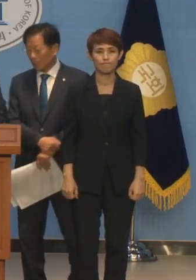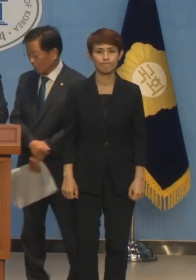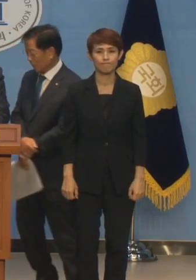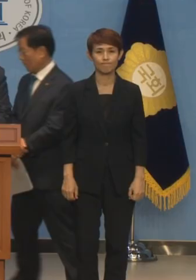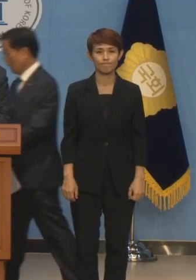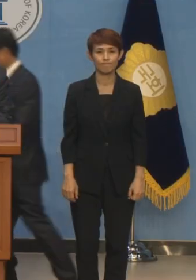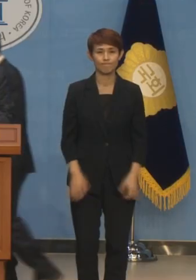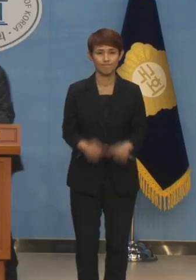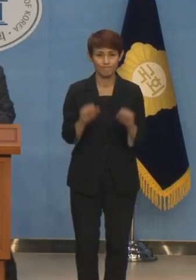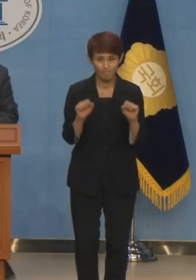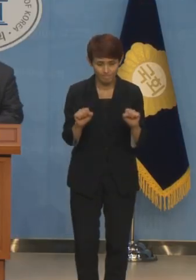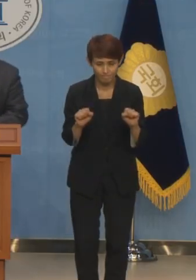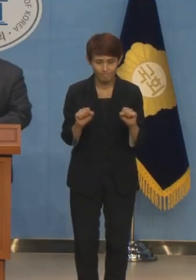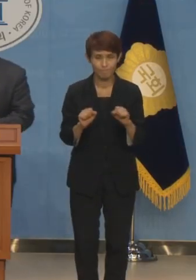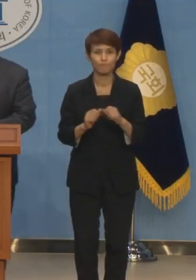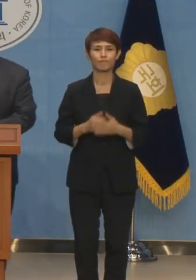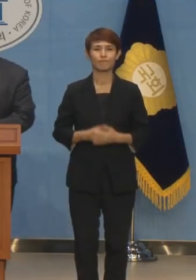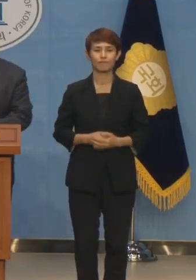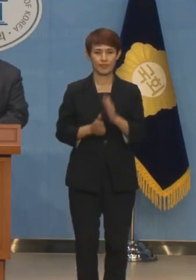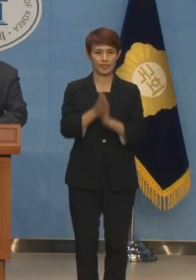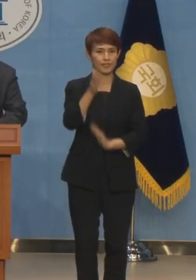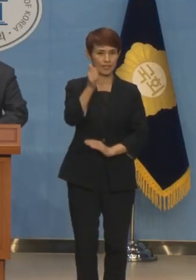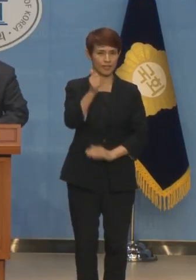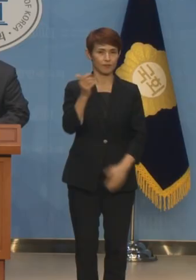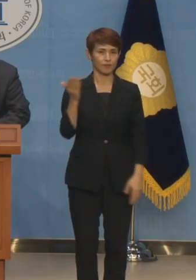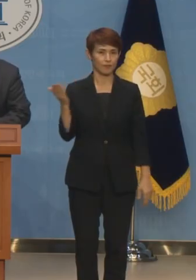예, 안녕하십니까. 파주시장 김결입니다.